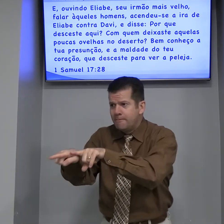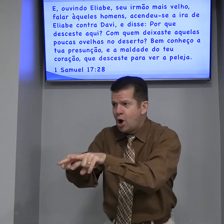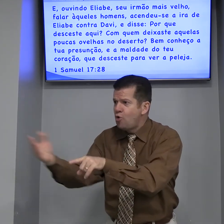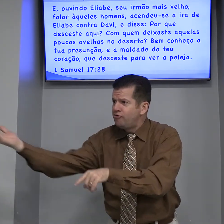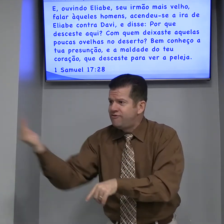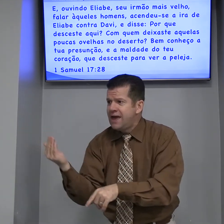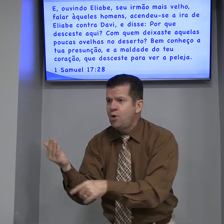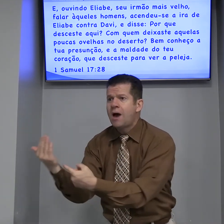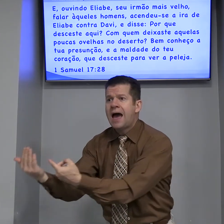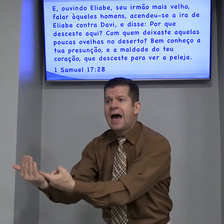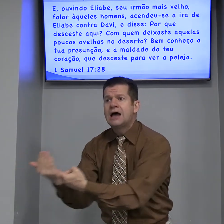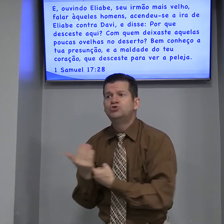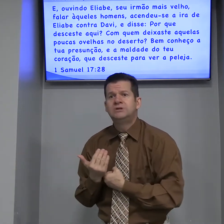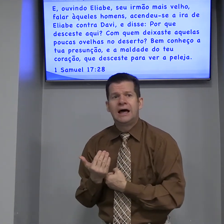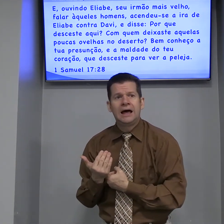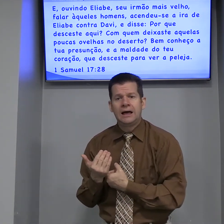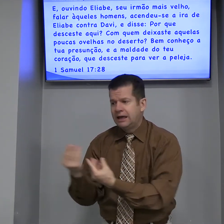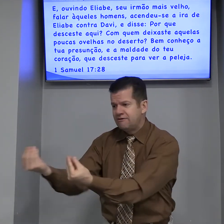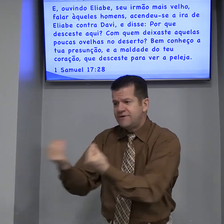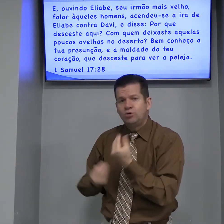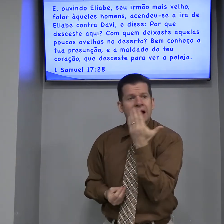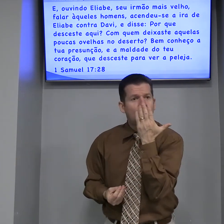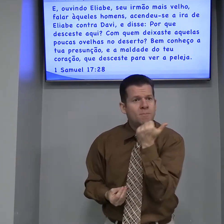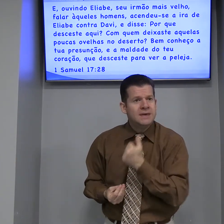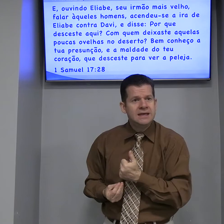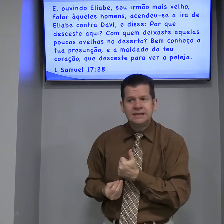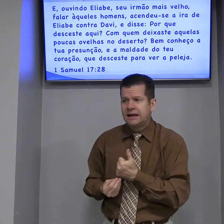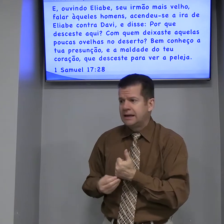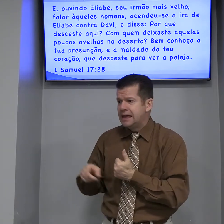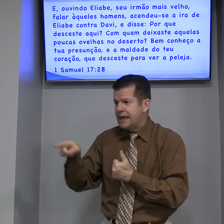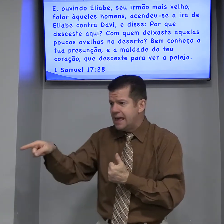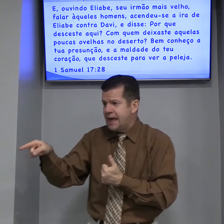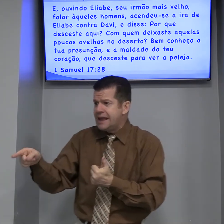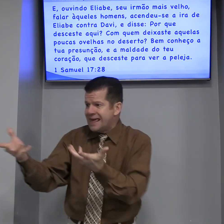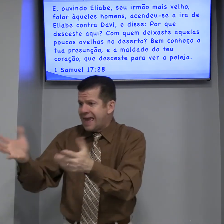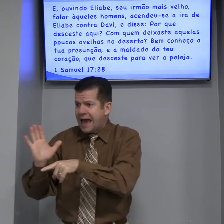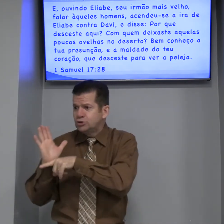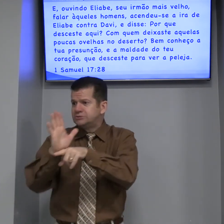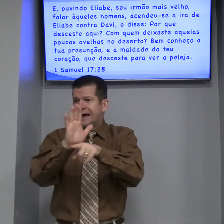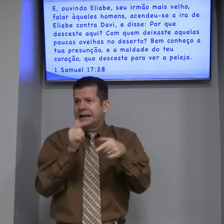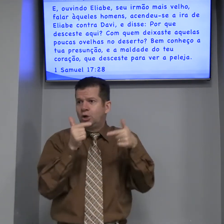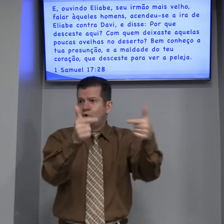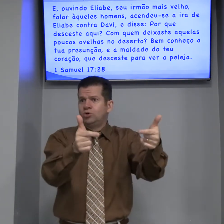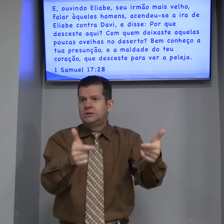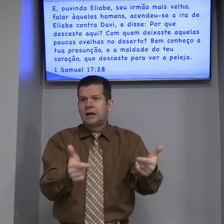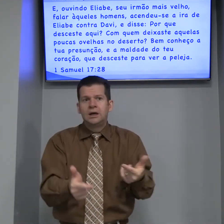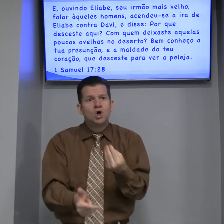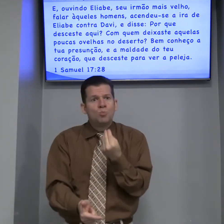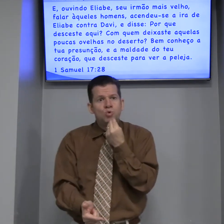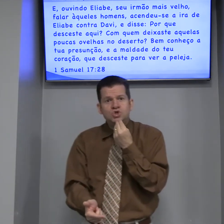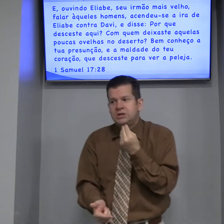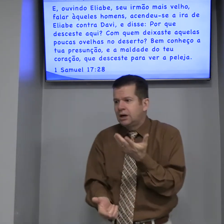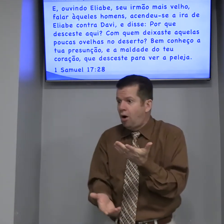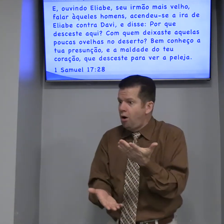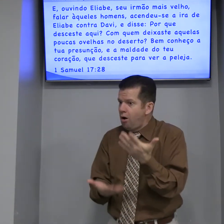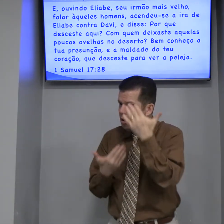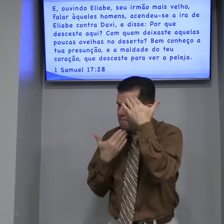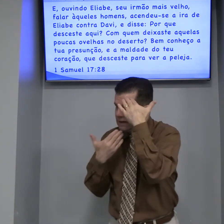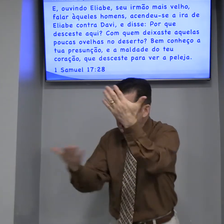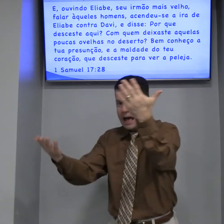irmão veio ajudar, veio dar comida. Ele quer ajudar na luta. Podia, oh,